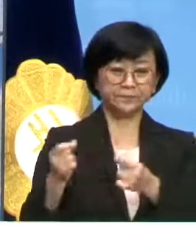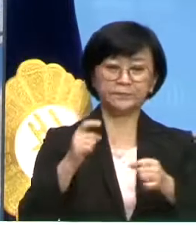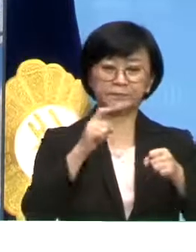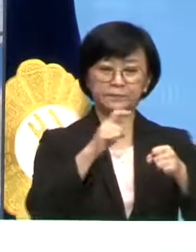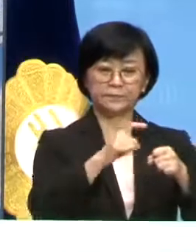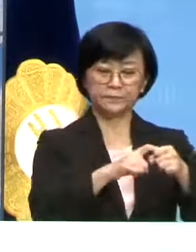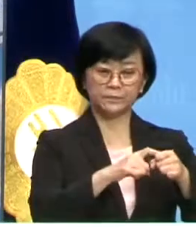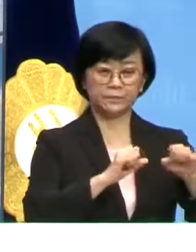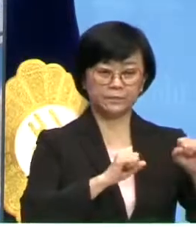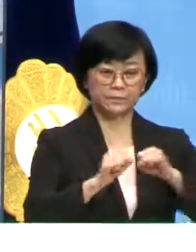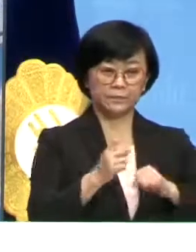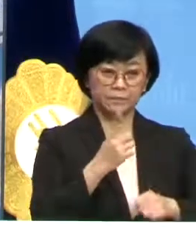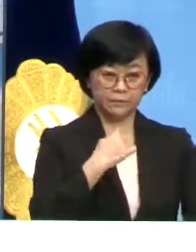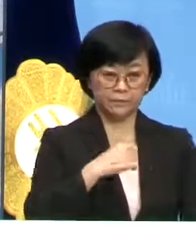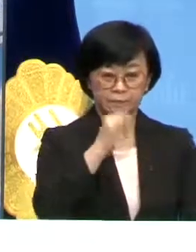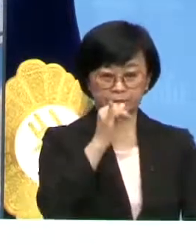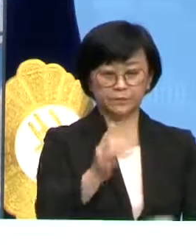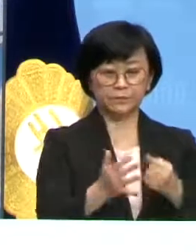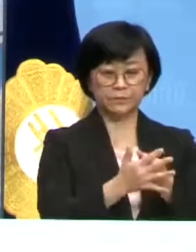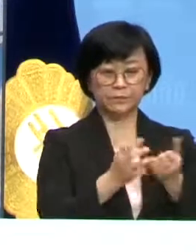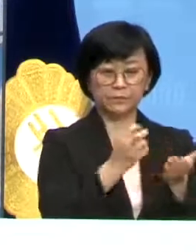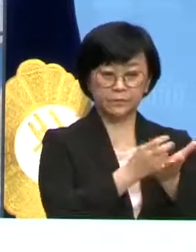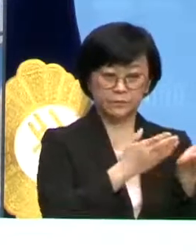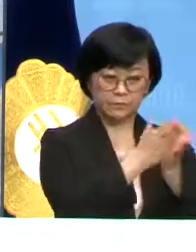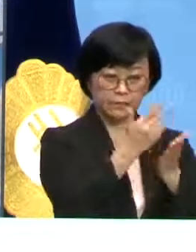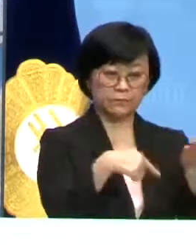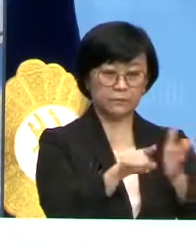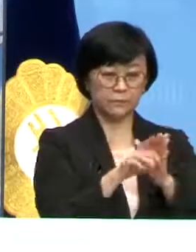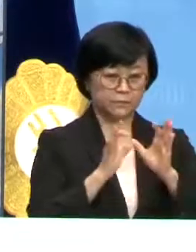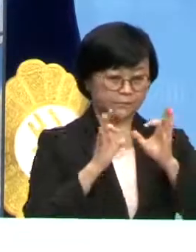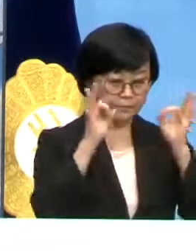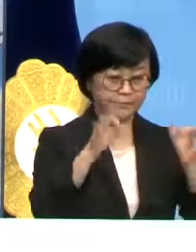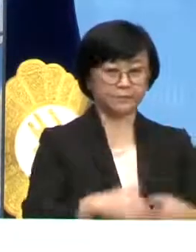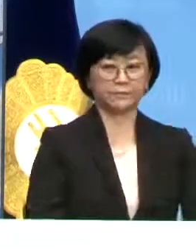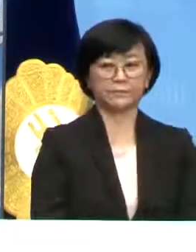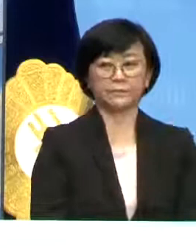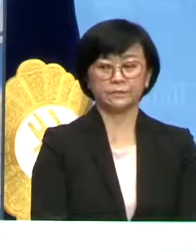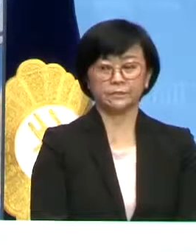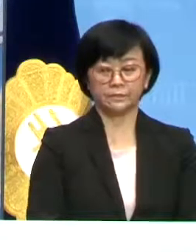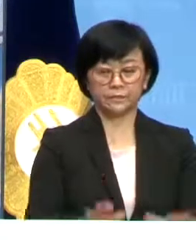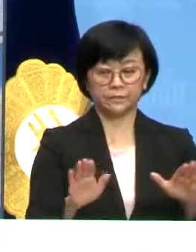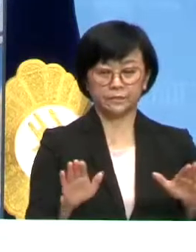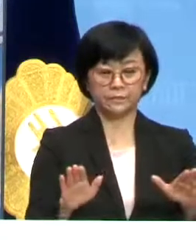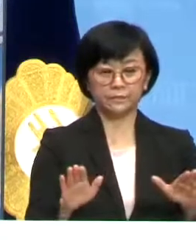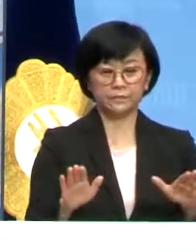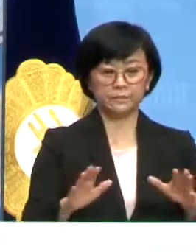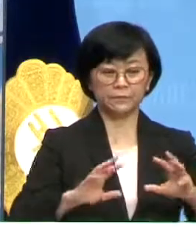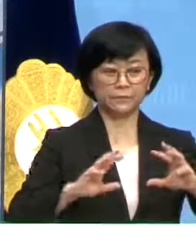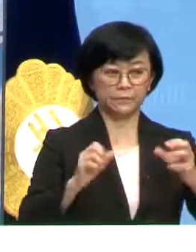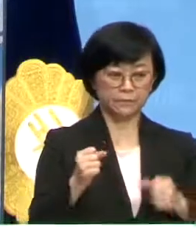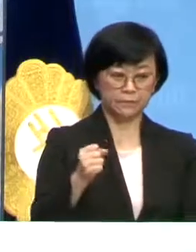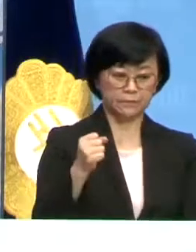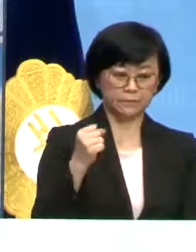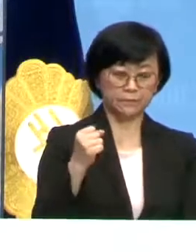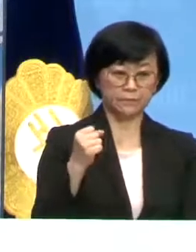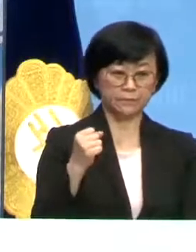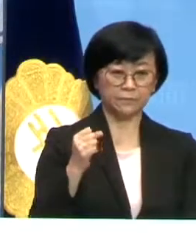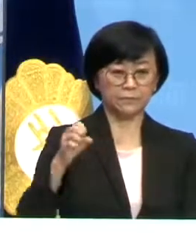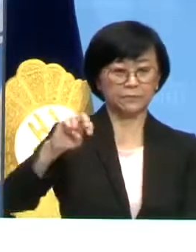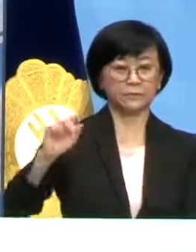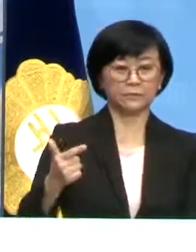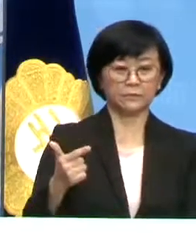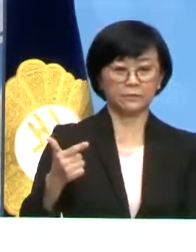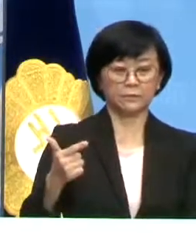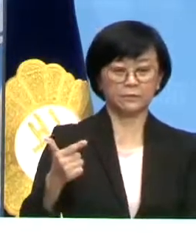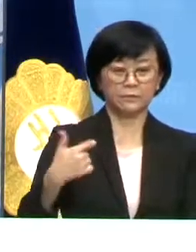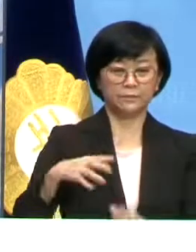저희가 같이 활동 하면서 이 법을 통과 시키기 위해서 노력을 해왔습니다 이제 또 국민의 힘에 은 창 위원님께서